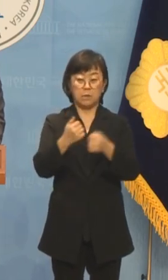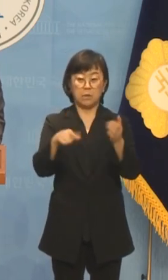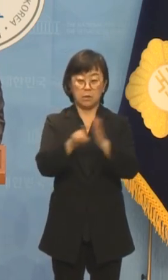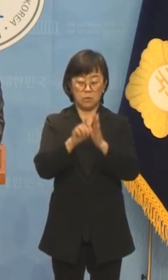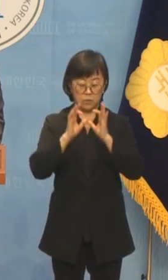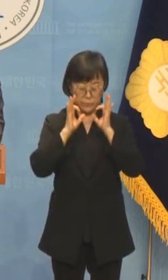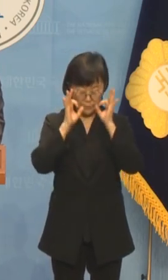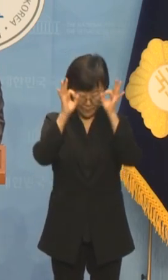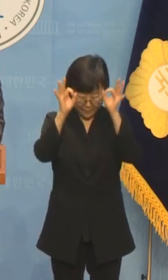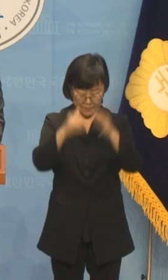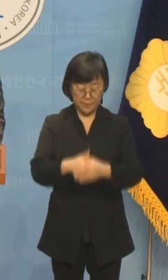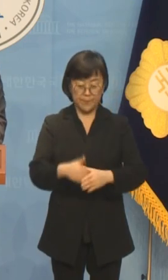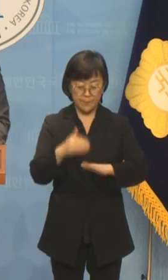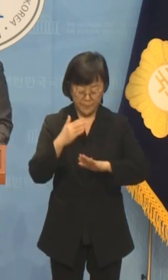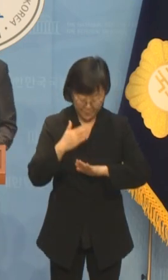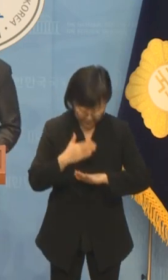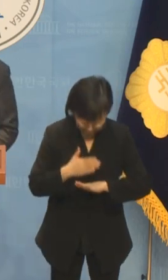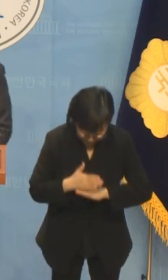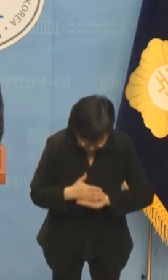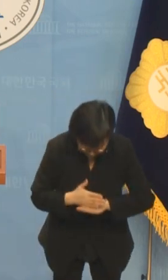최선을 다하겠습니다. 감사합니다.